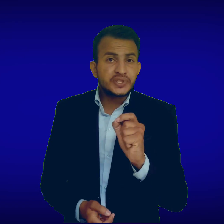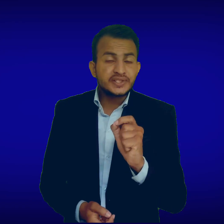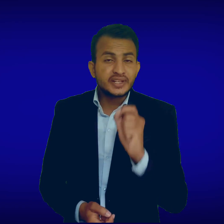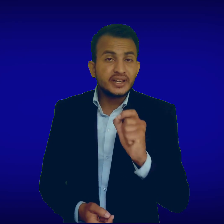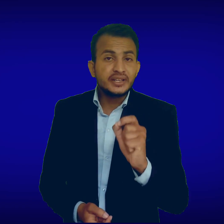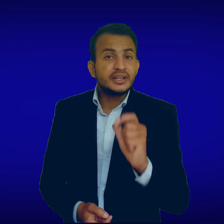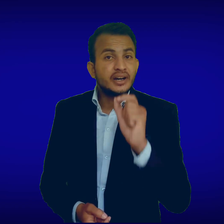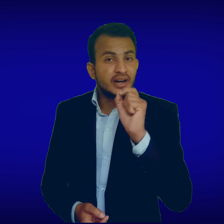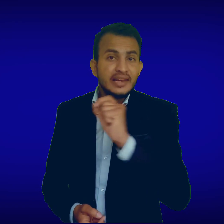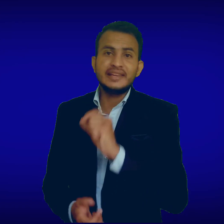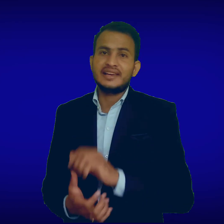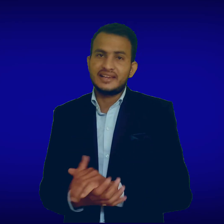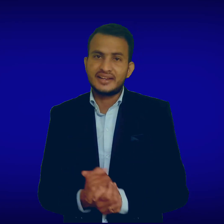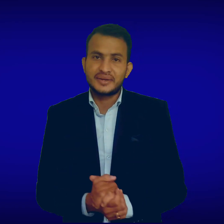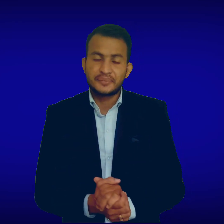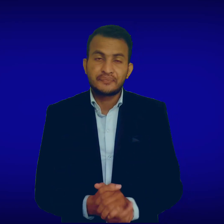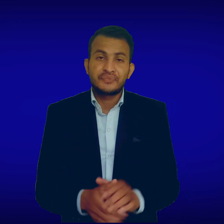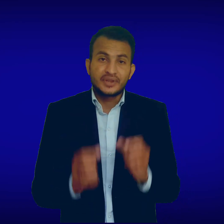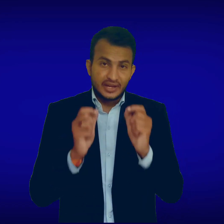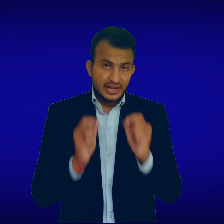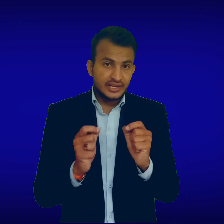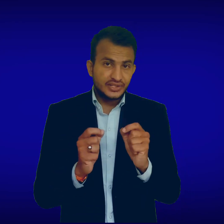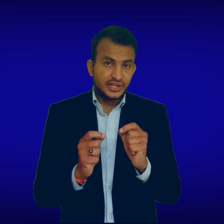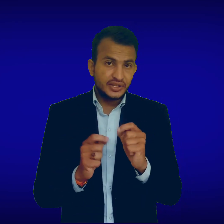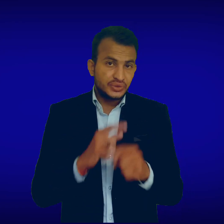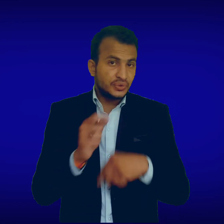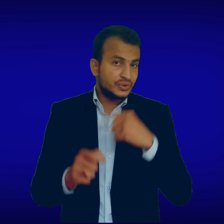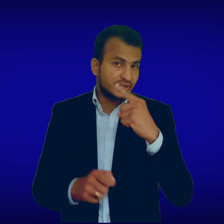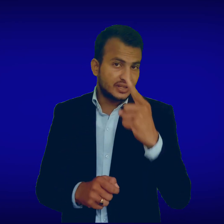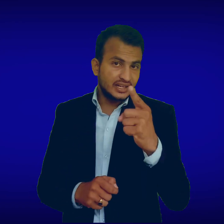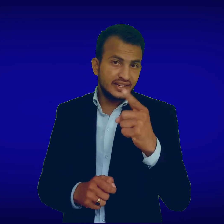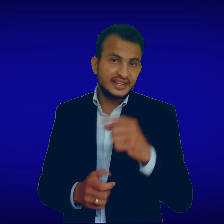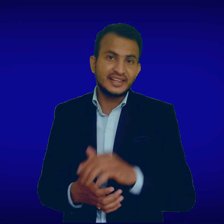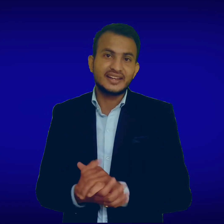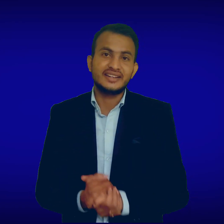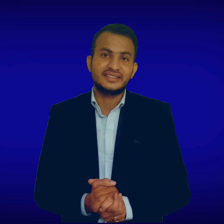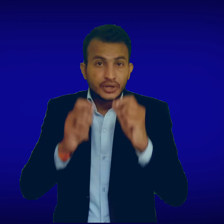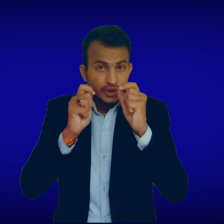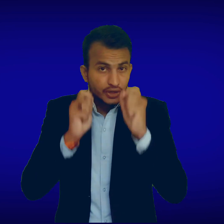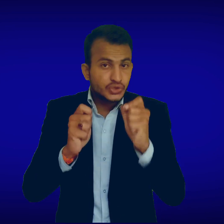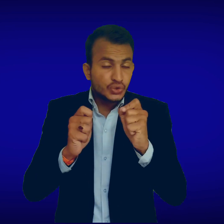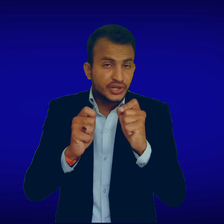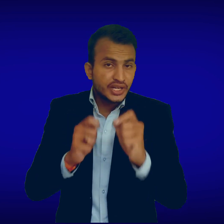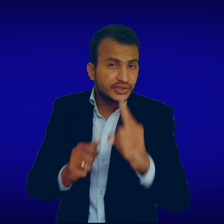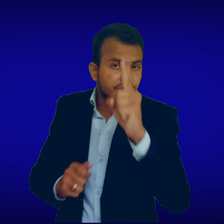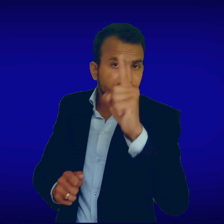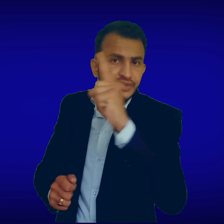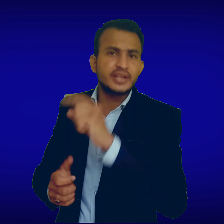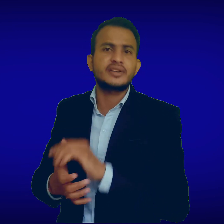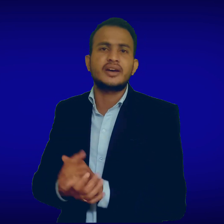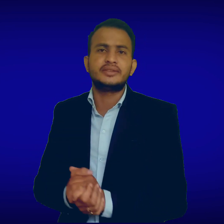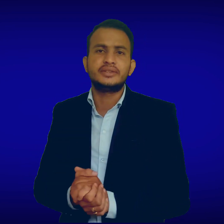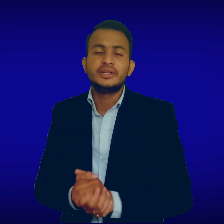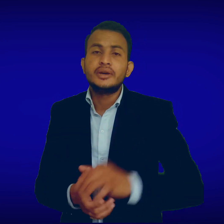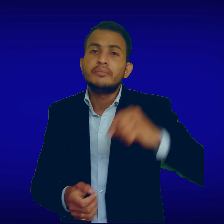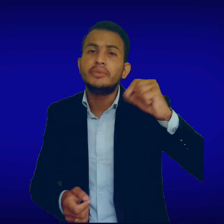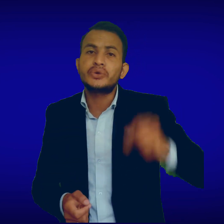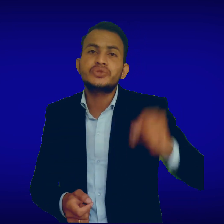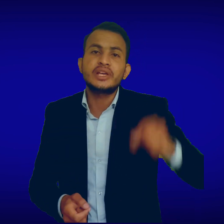कोशिश कर हल निकलेगा, आज नहीं तो कल निकलेगा। अर्जुन के तीर सा साथ मरुस्थल